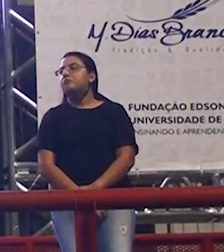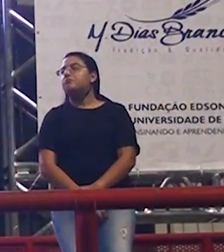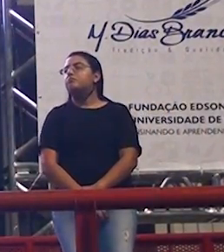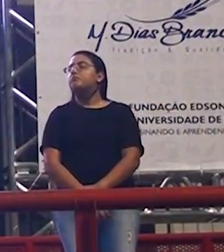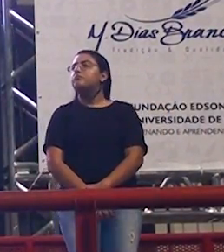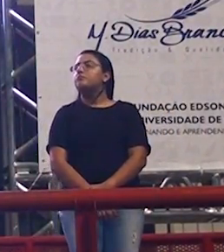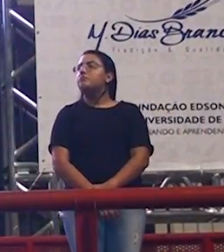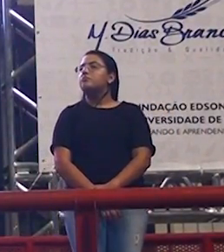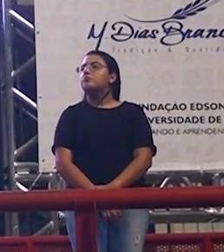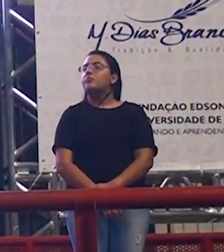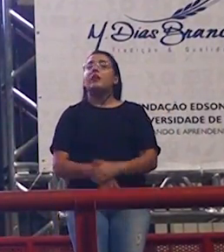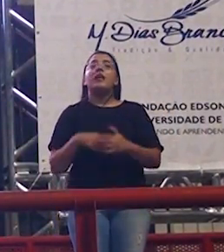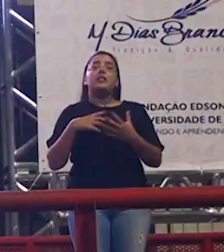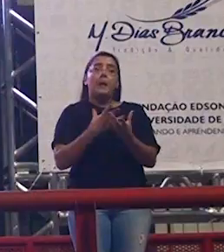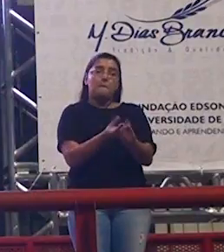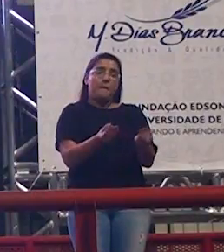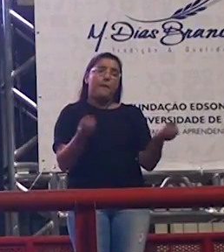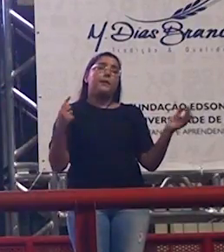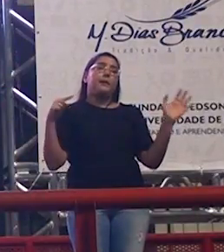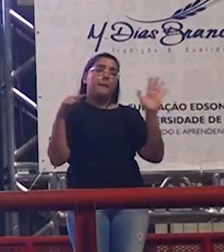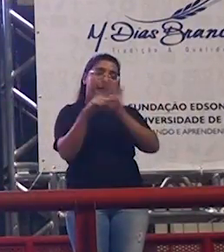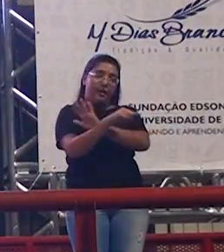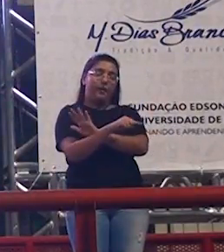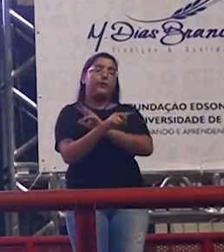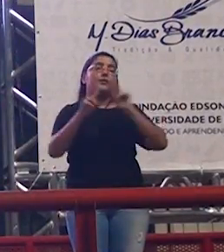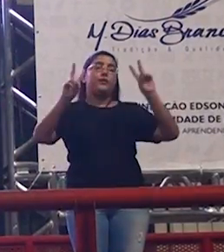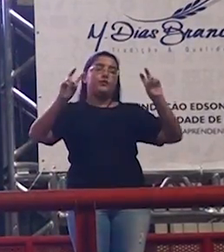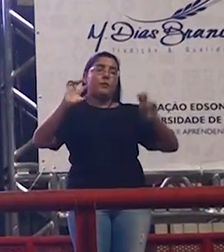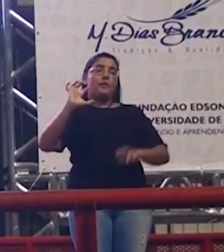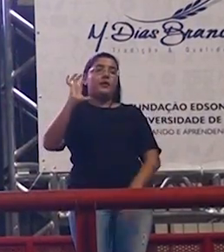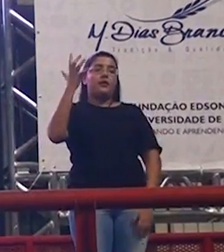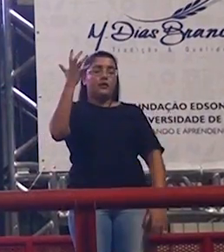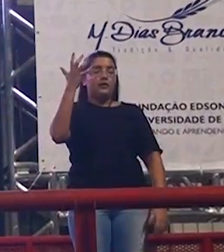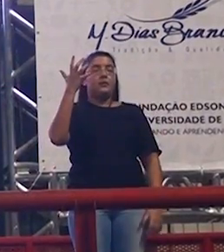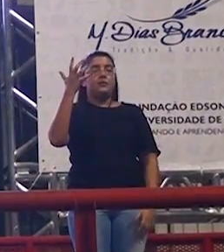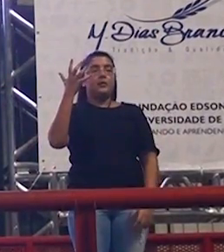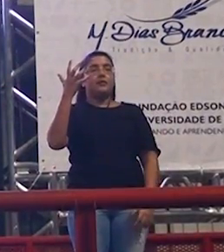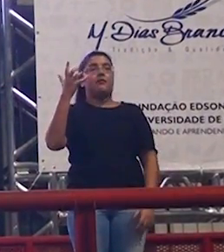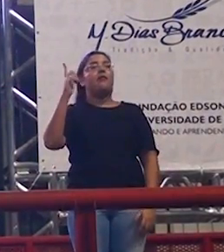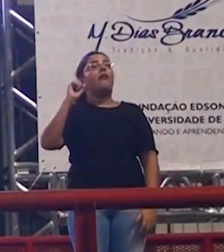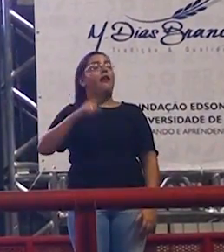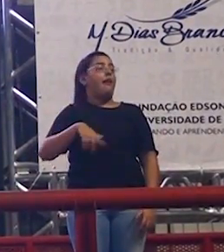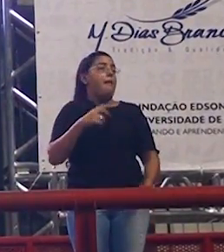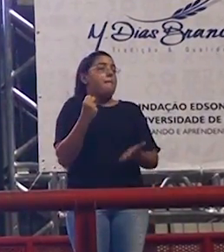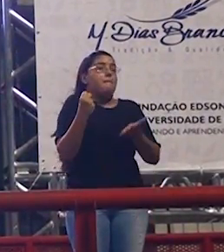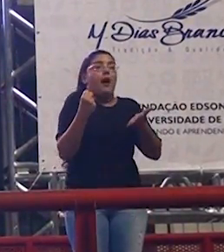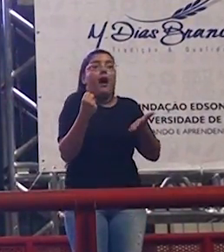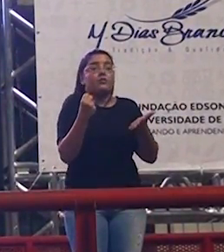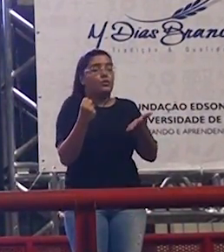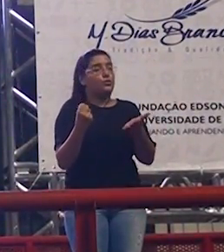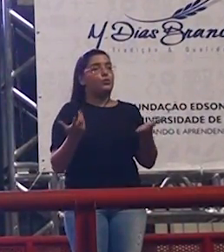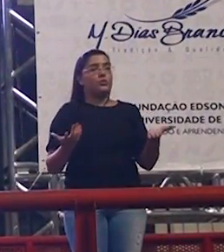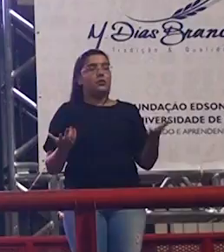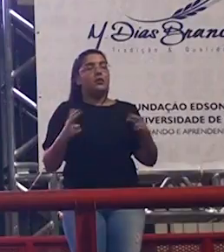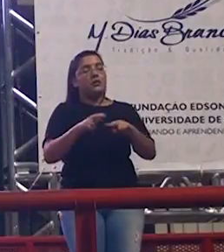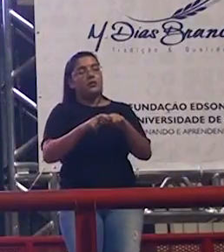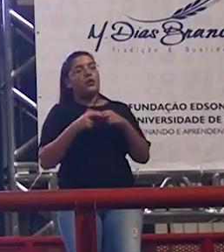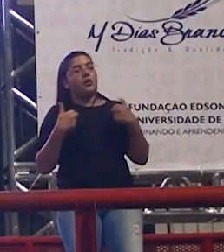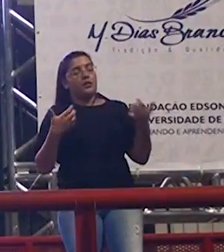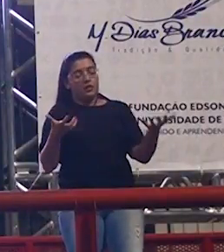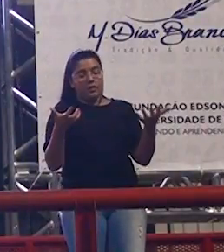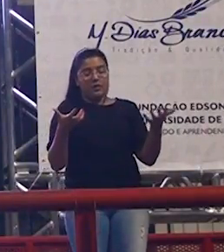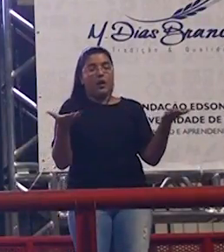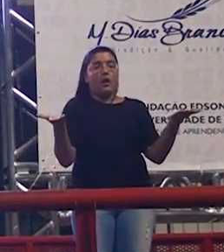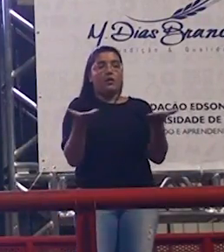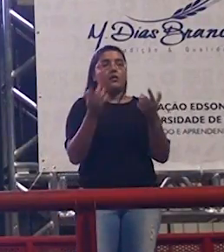prosseguir, porque tem muita questão de climatologia que é preciso ser trabalhada, é a base, isso é base. Queria que vocês pegassem,